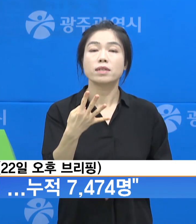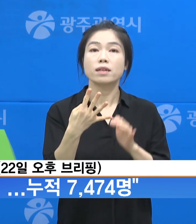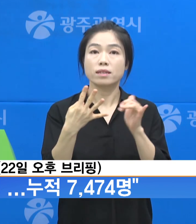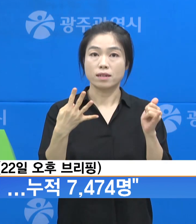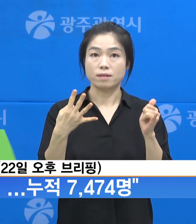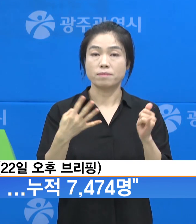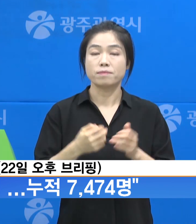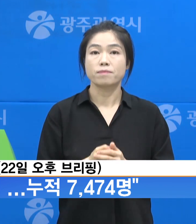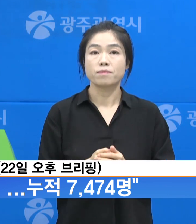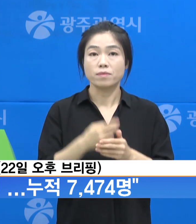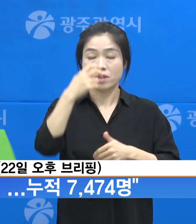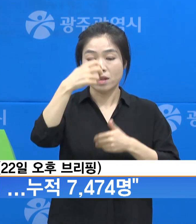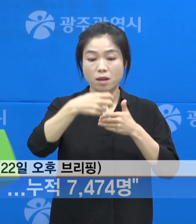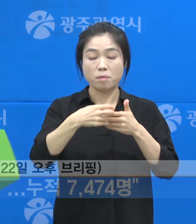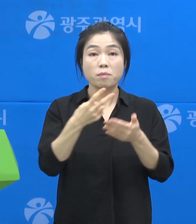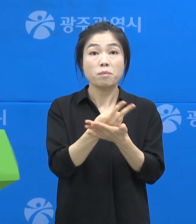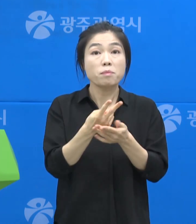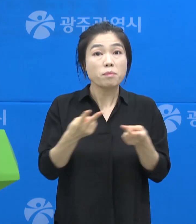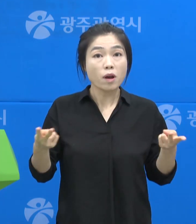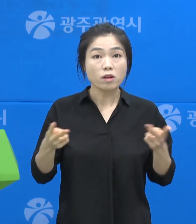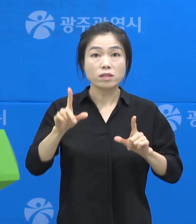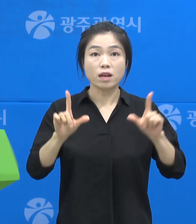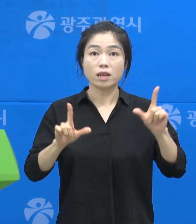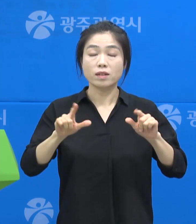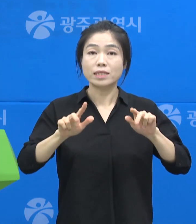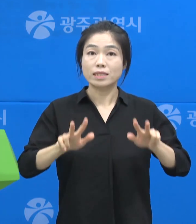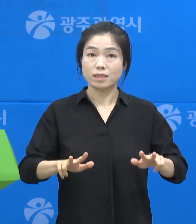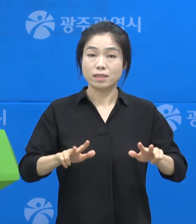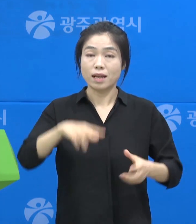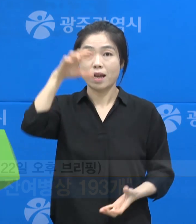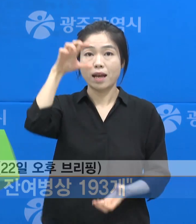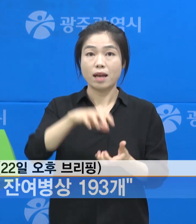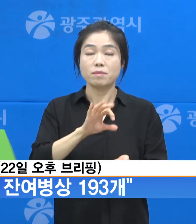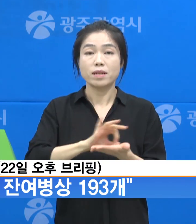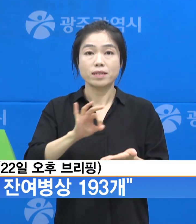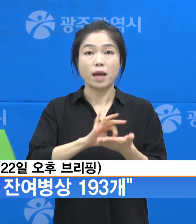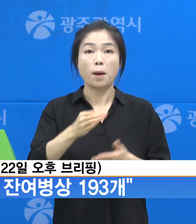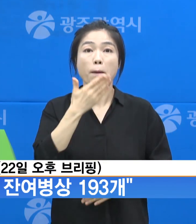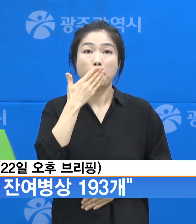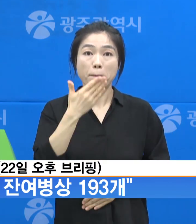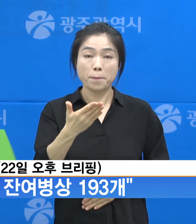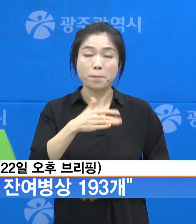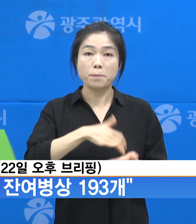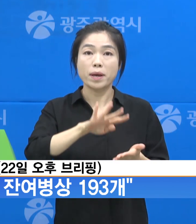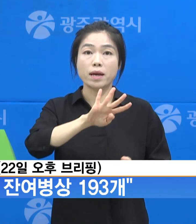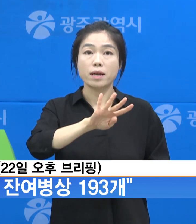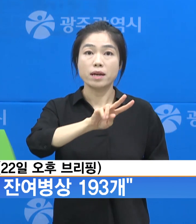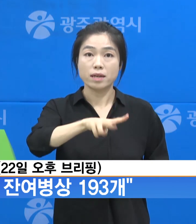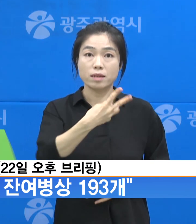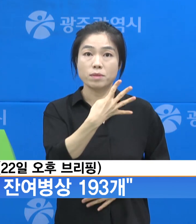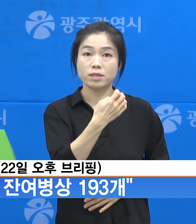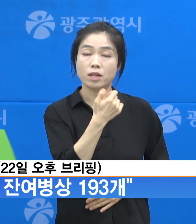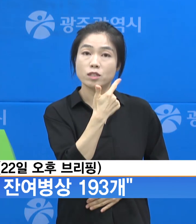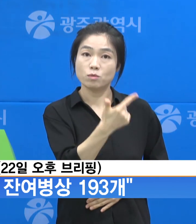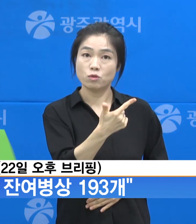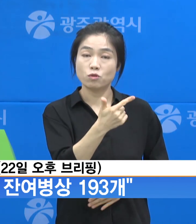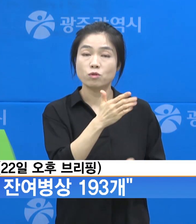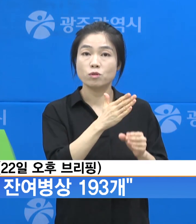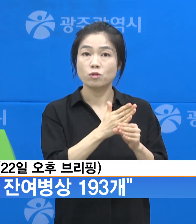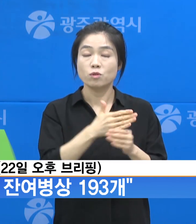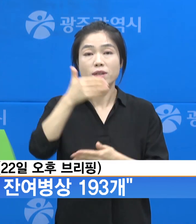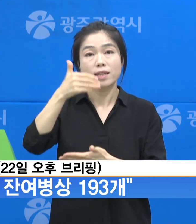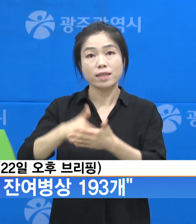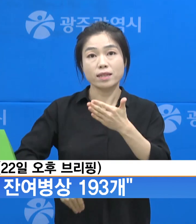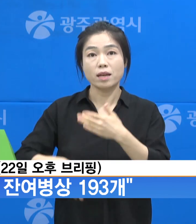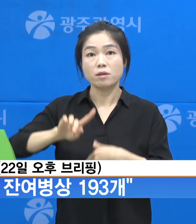7,474명입니다. 병상 현황으로서는 현재 총 가용 병상 수 246개 병상에서